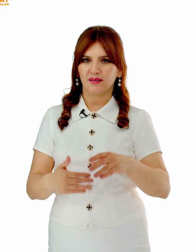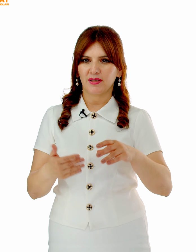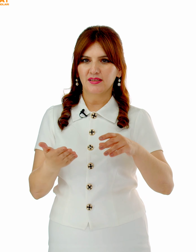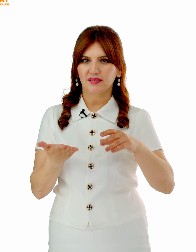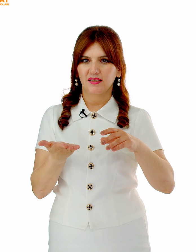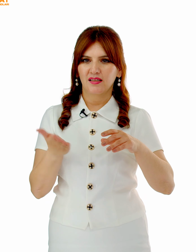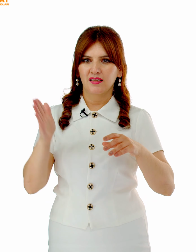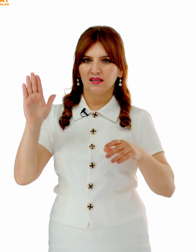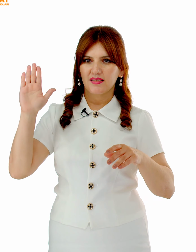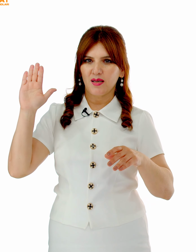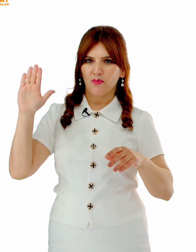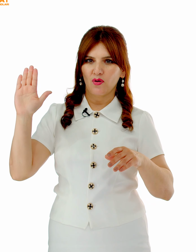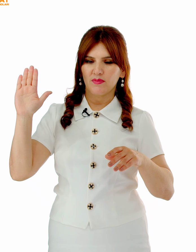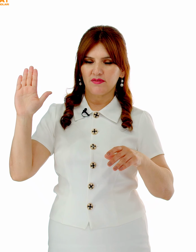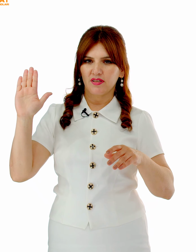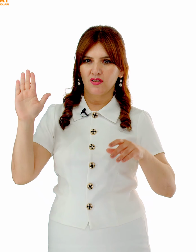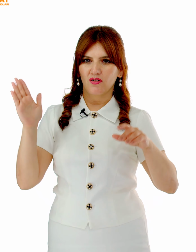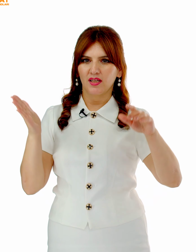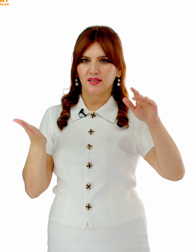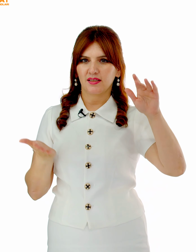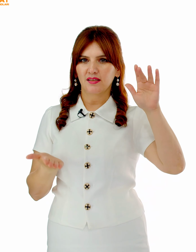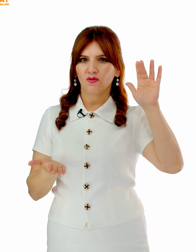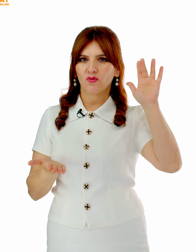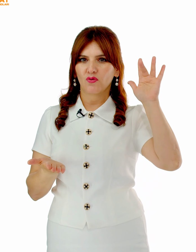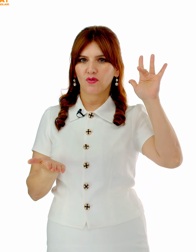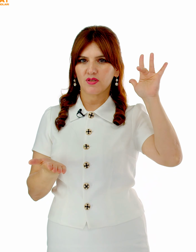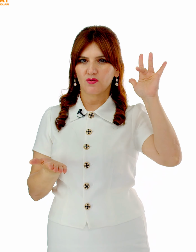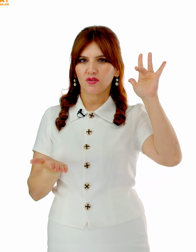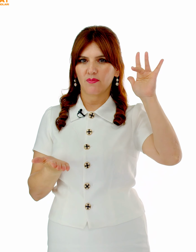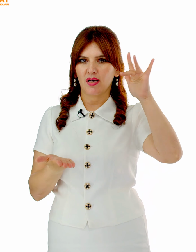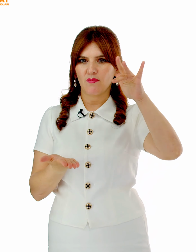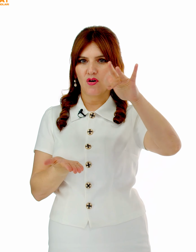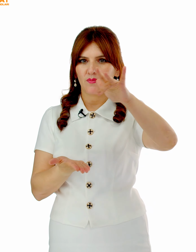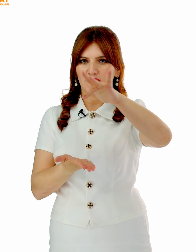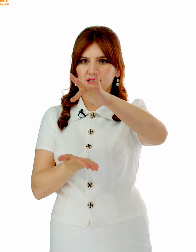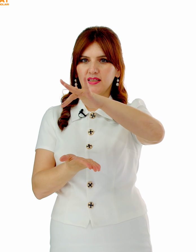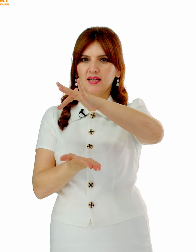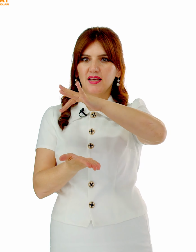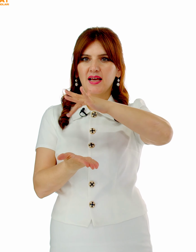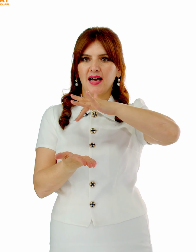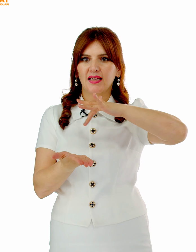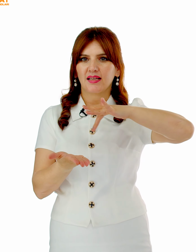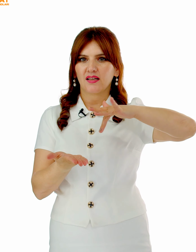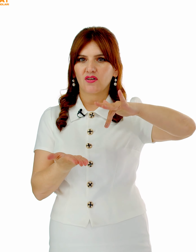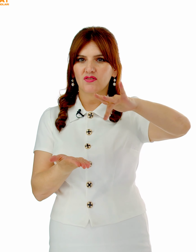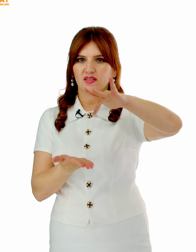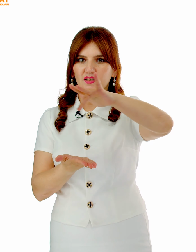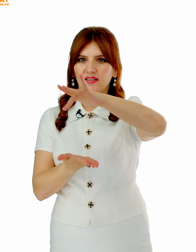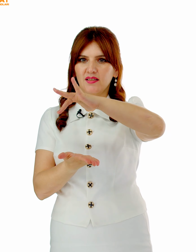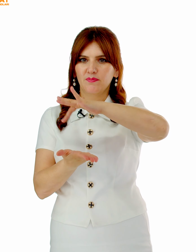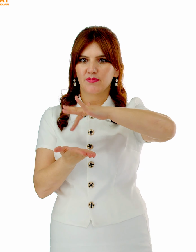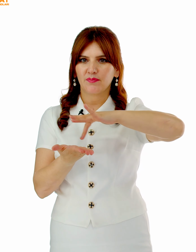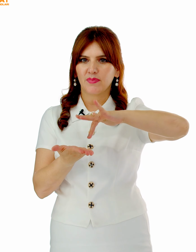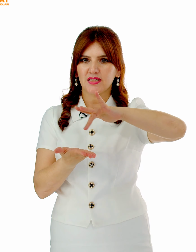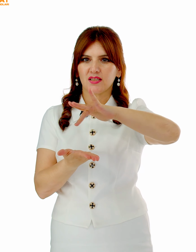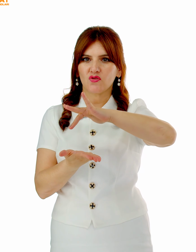Qaytaraman. Chap qo'limiz V holatda, o'ng qo'limiz o'rta barmog'imizda aylana hosil qilib pastga